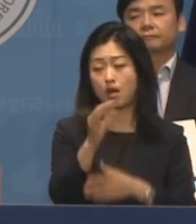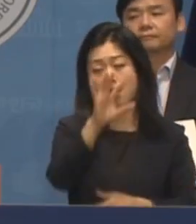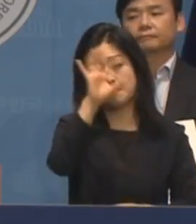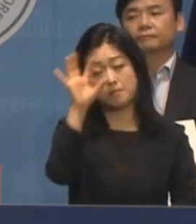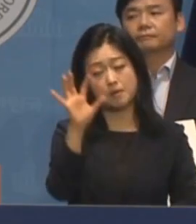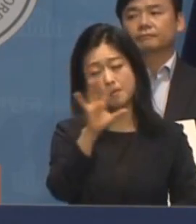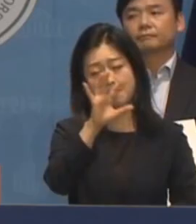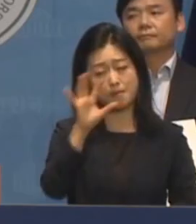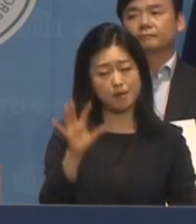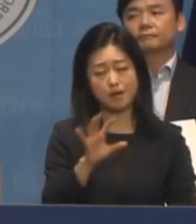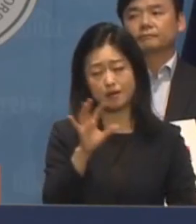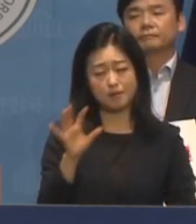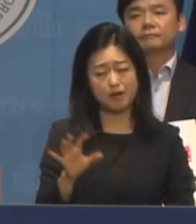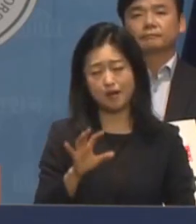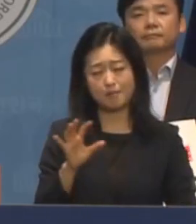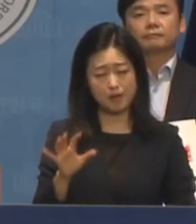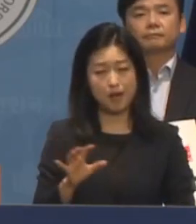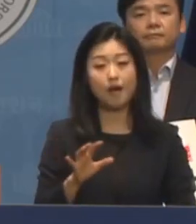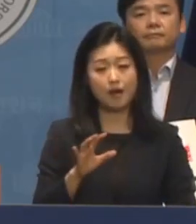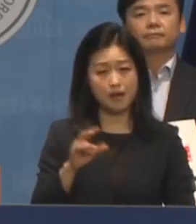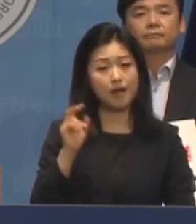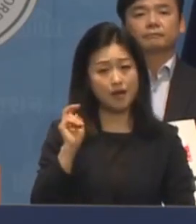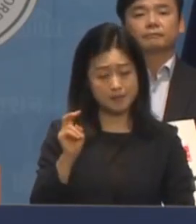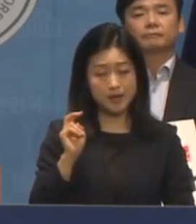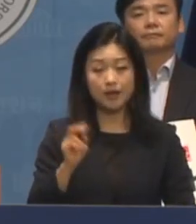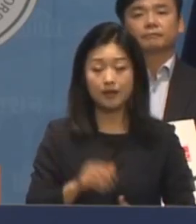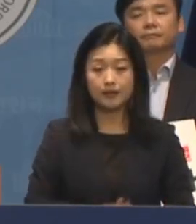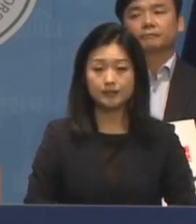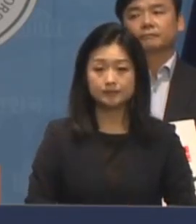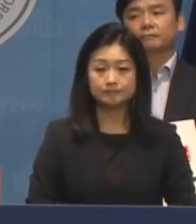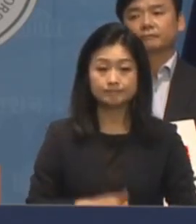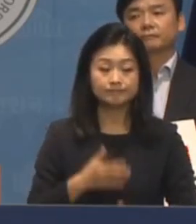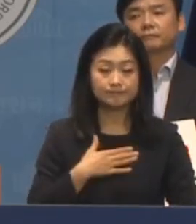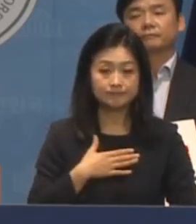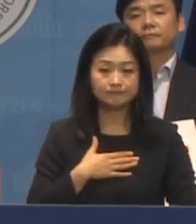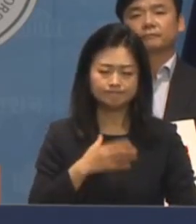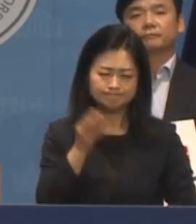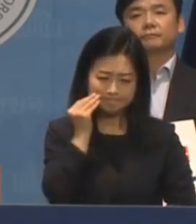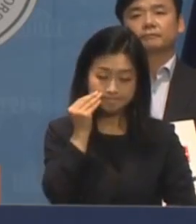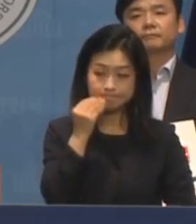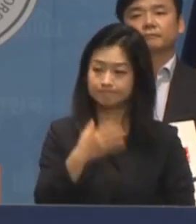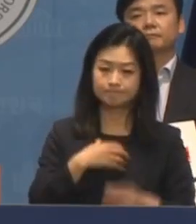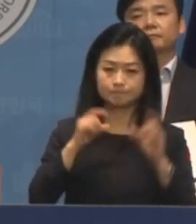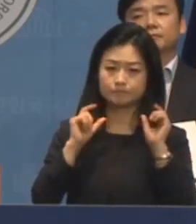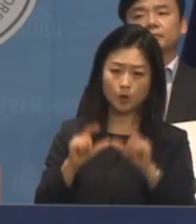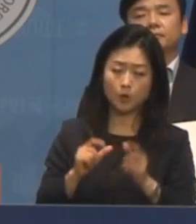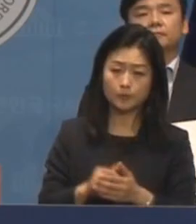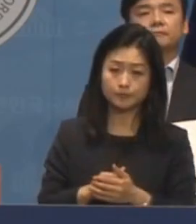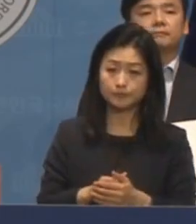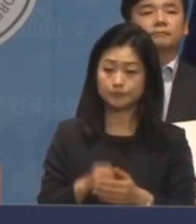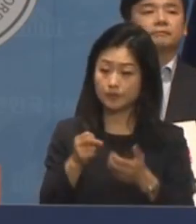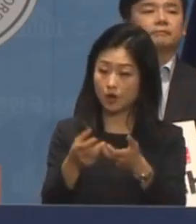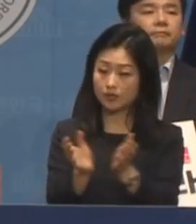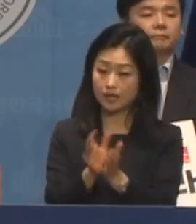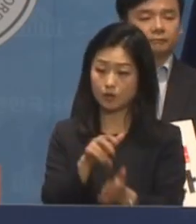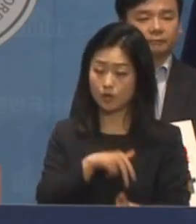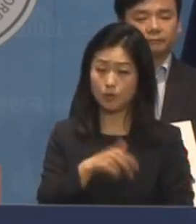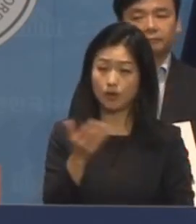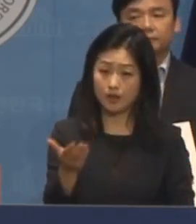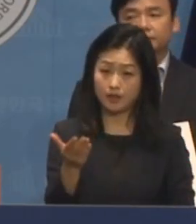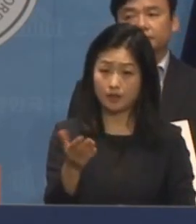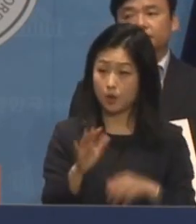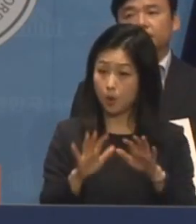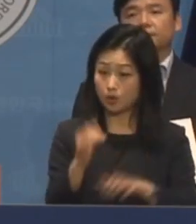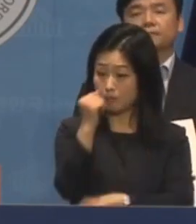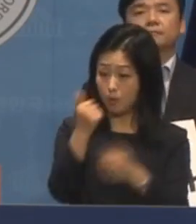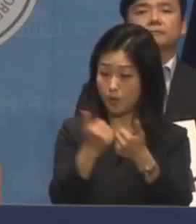아마 확대 재생산 될 수밖에 없는 상황 아니냐. 그래서 저희들은 강력하게 경고합니다. 집권 여당의 국회의원들이